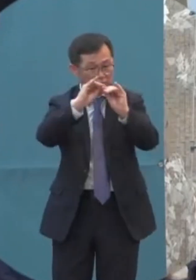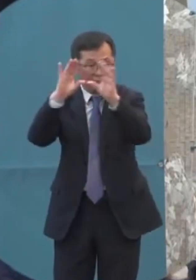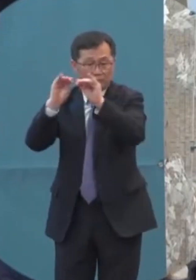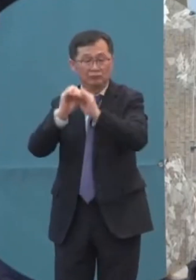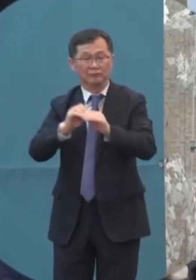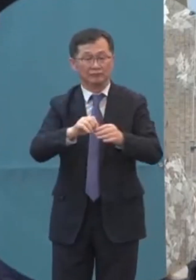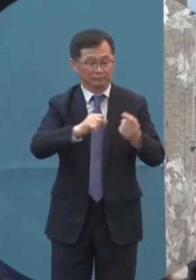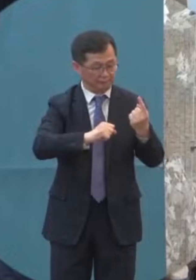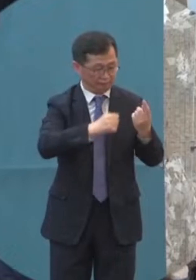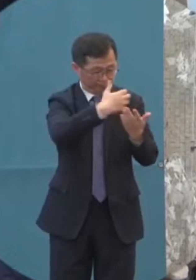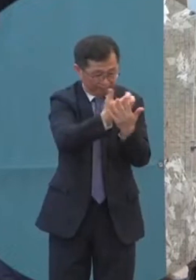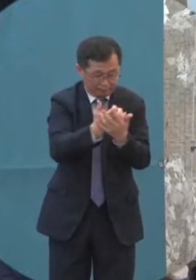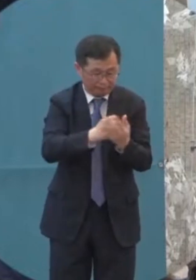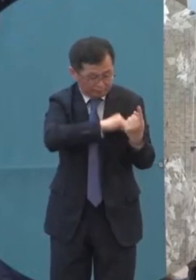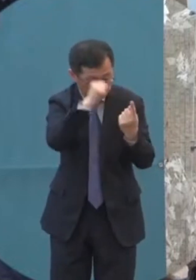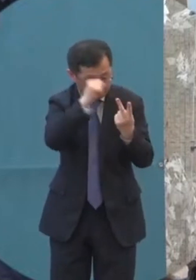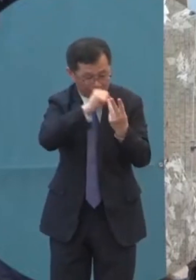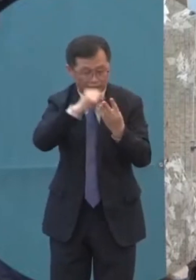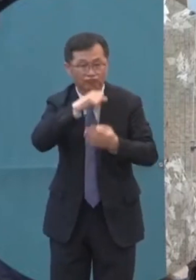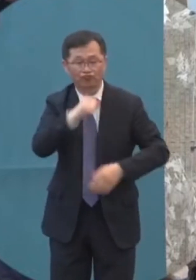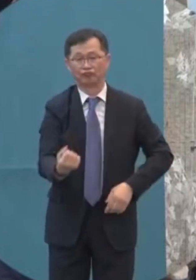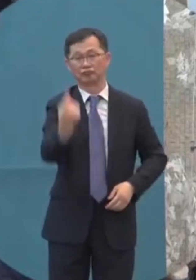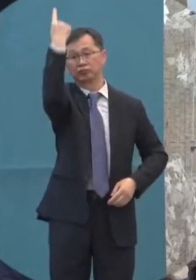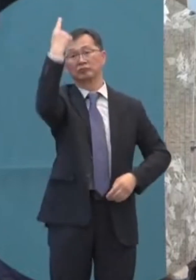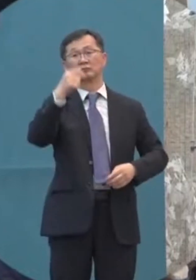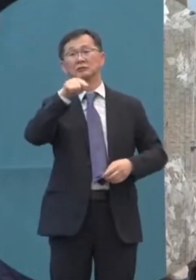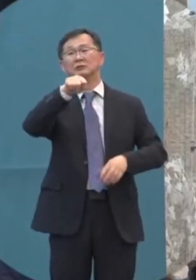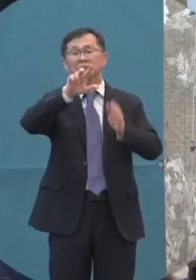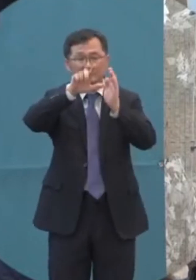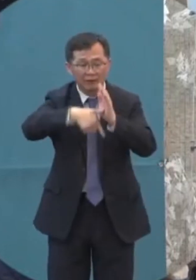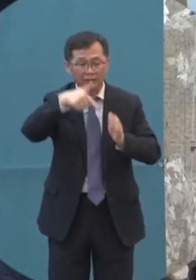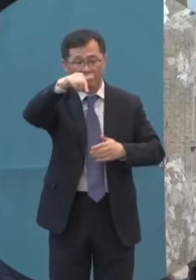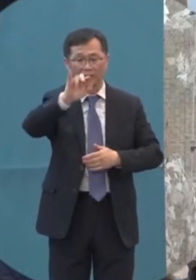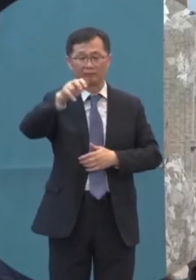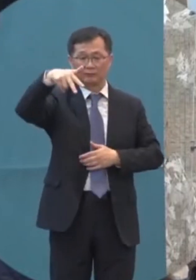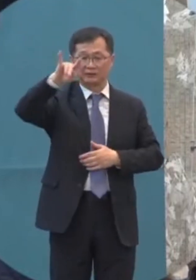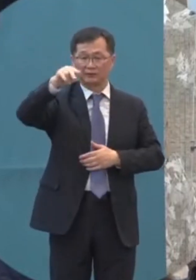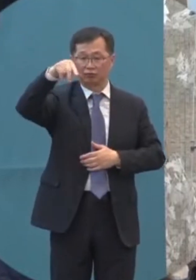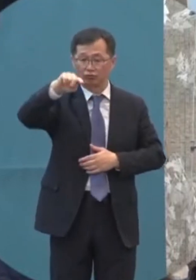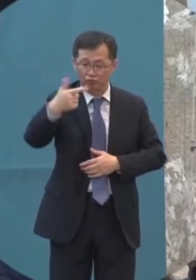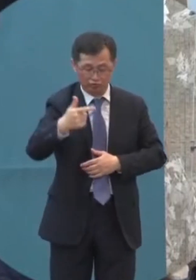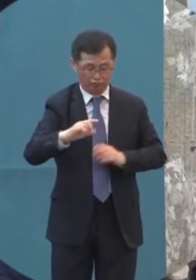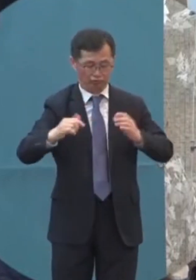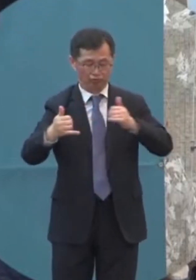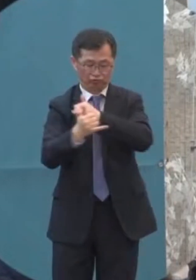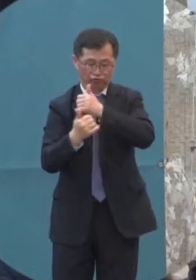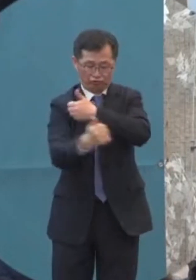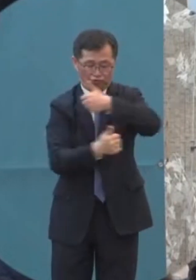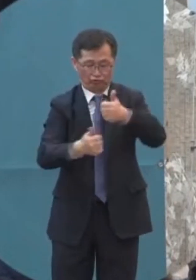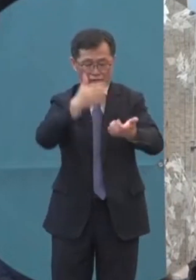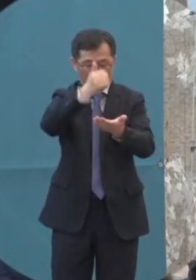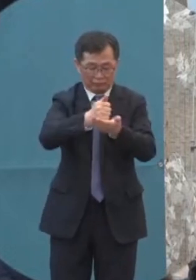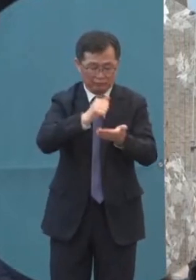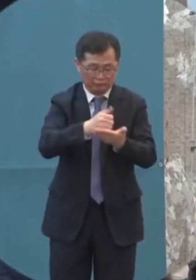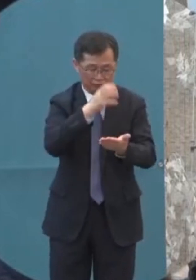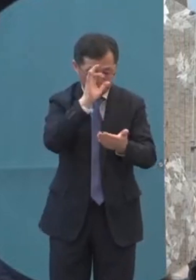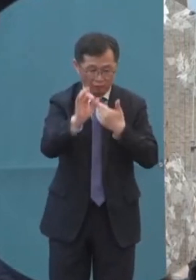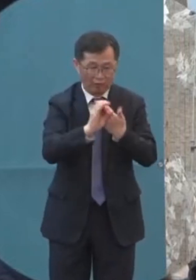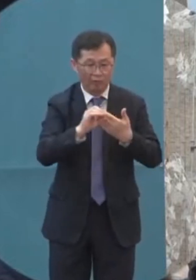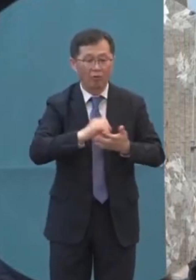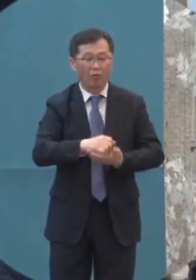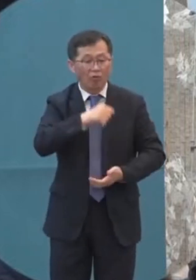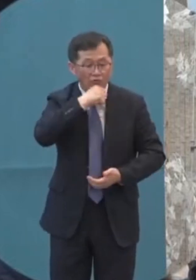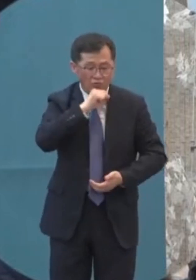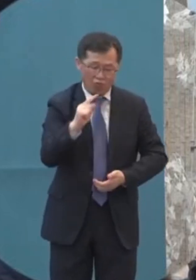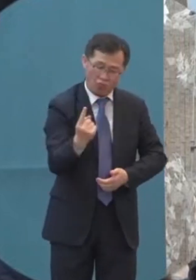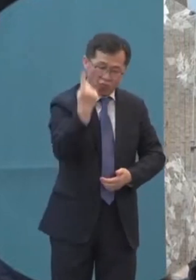가장 높았던 때예요. 그때 김재순 국회의장이 국회 본회의장에서 이것은 황금 분할이다